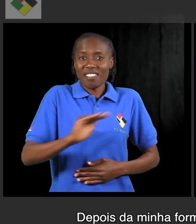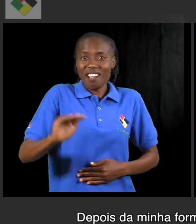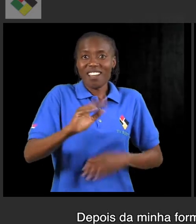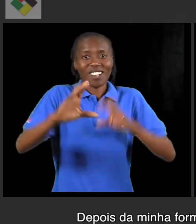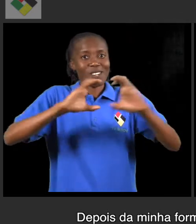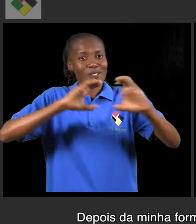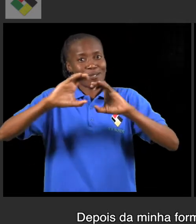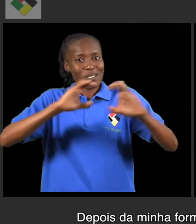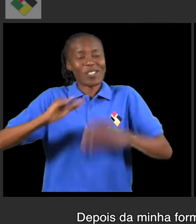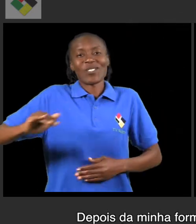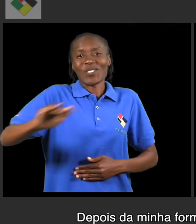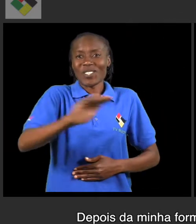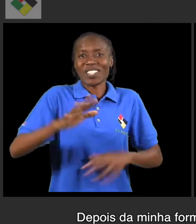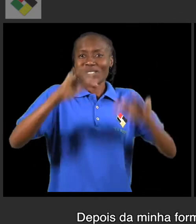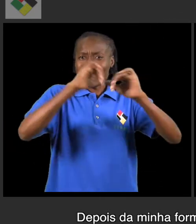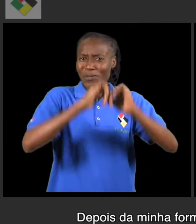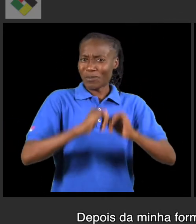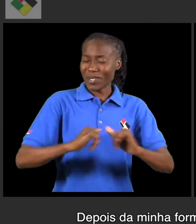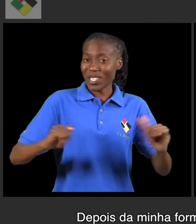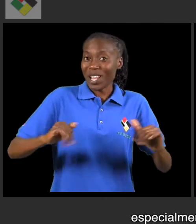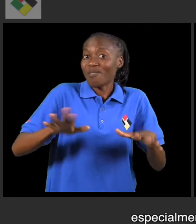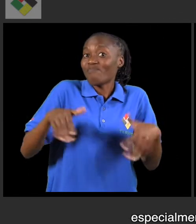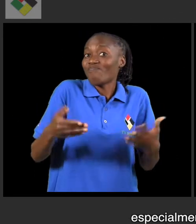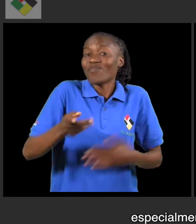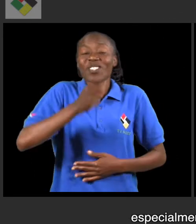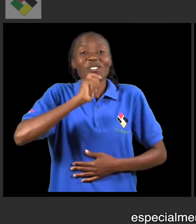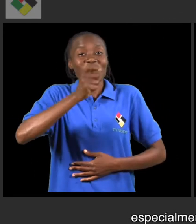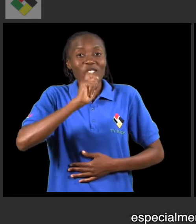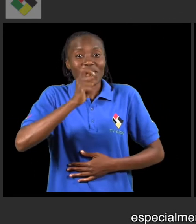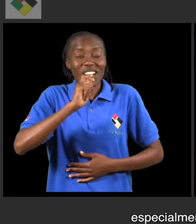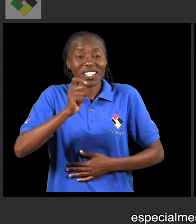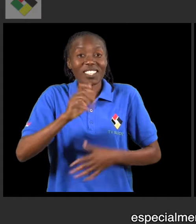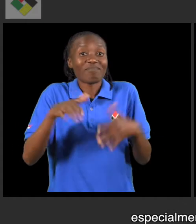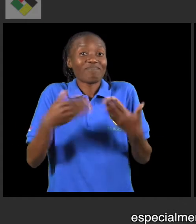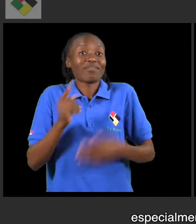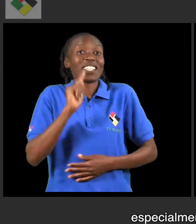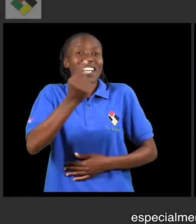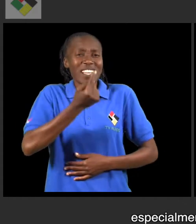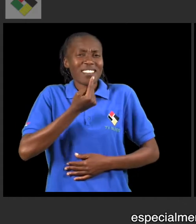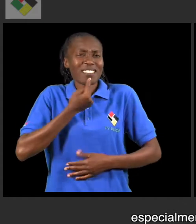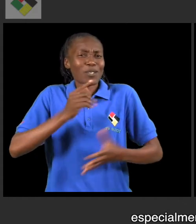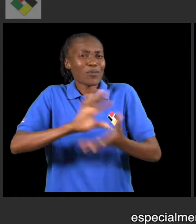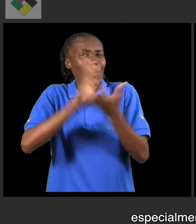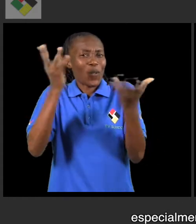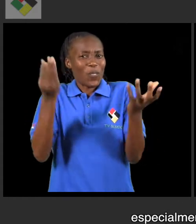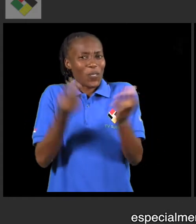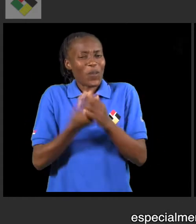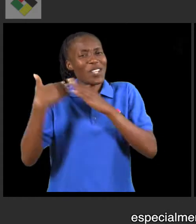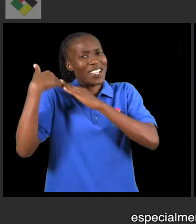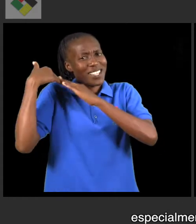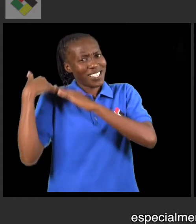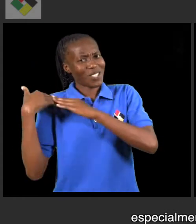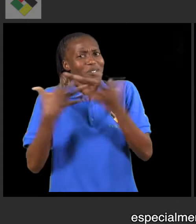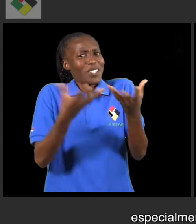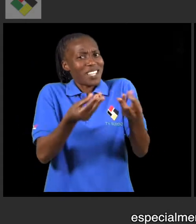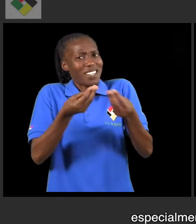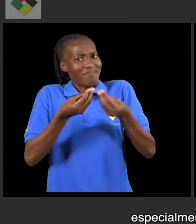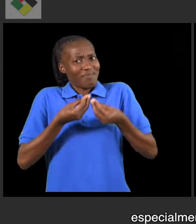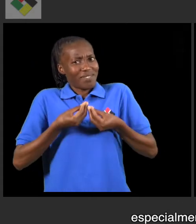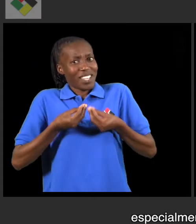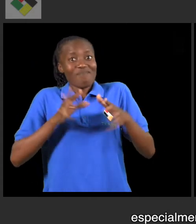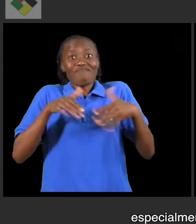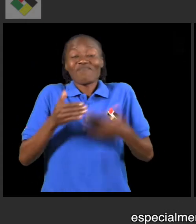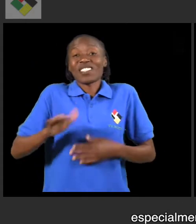lidar no campo da comunicação social, especialmente no jornalismo, respondendo a todas as